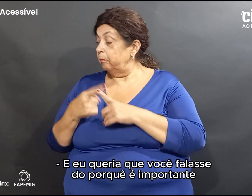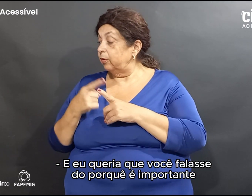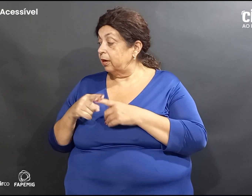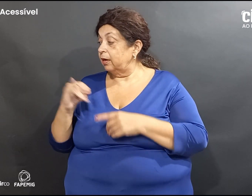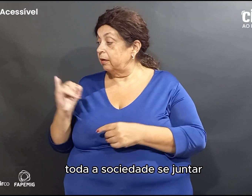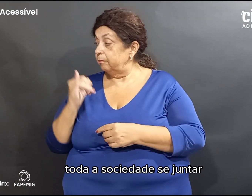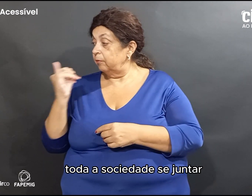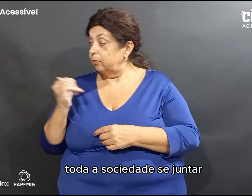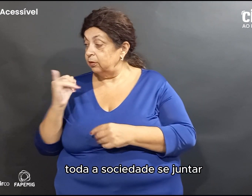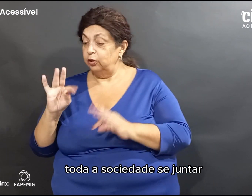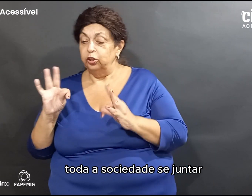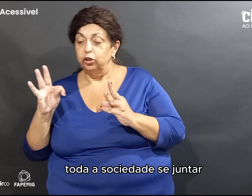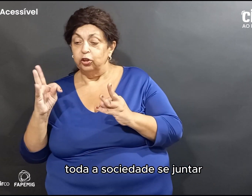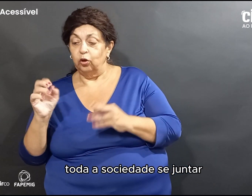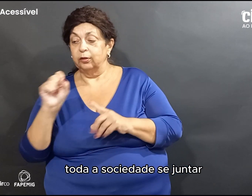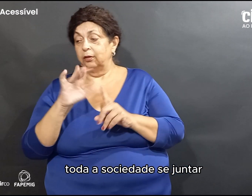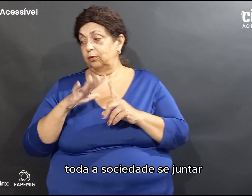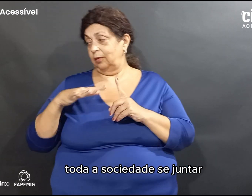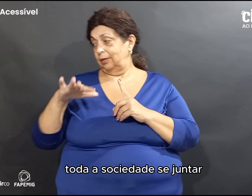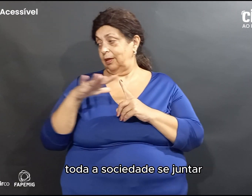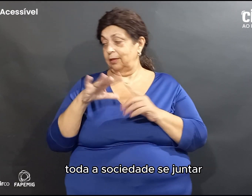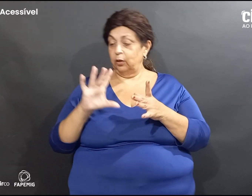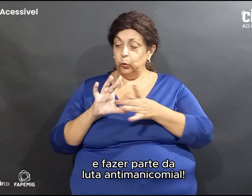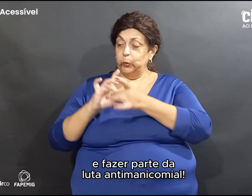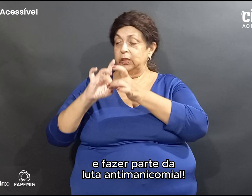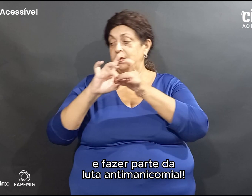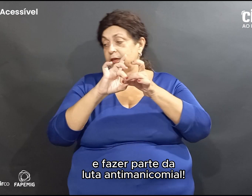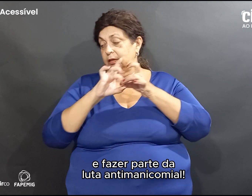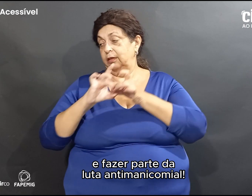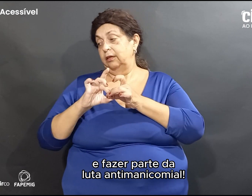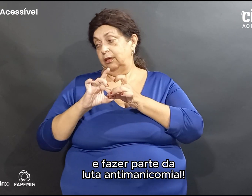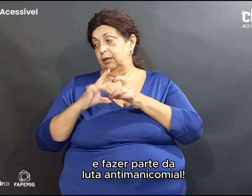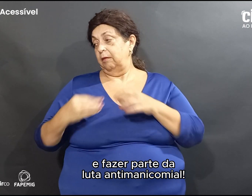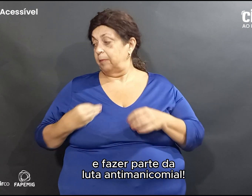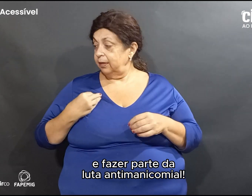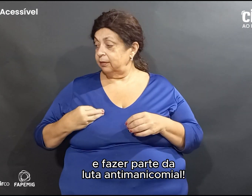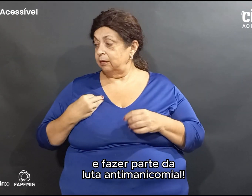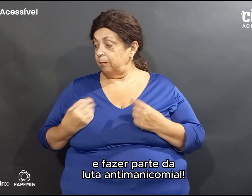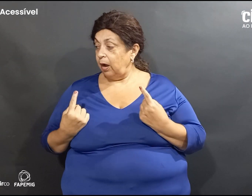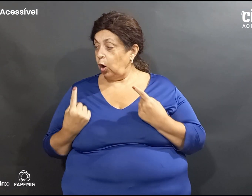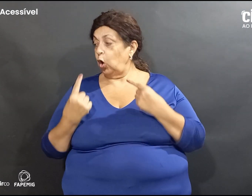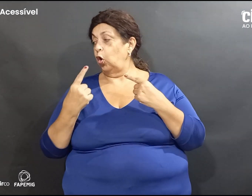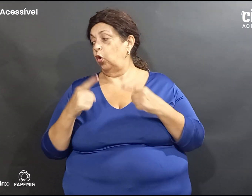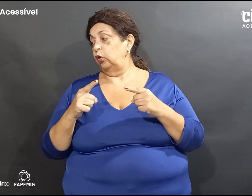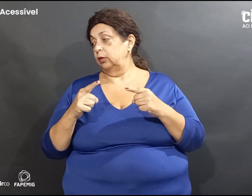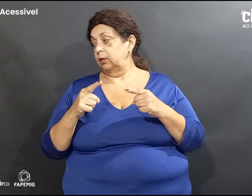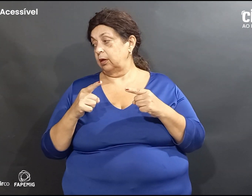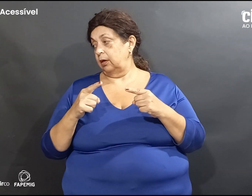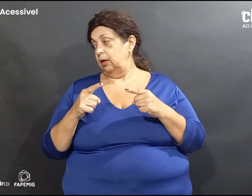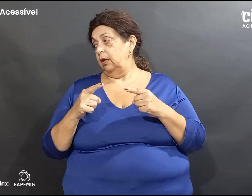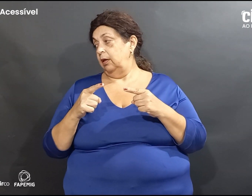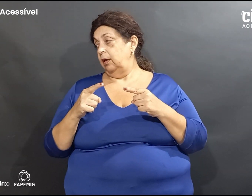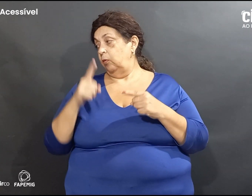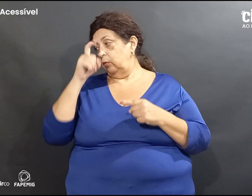importante toda a sociedade se juntar e fazer parte da luta antimanicomial. Uhum.